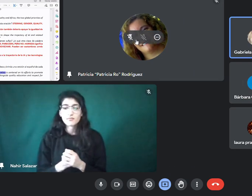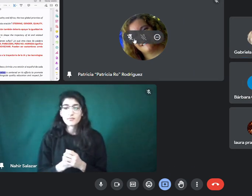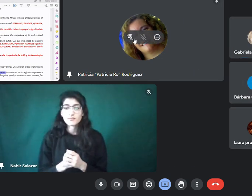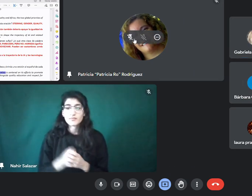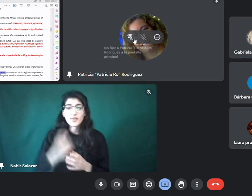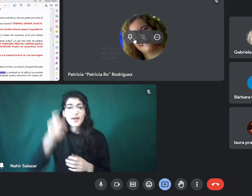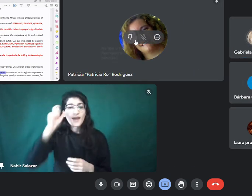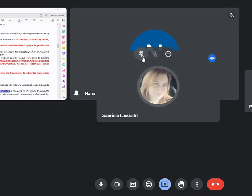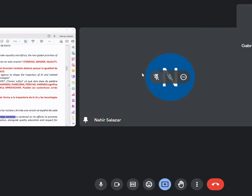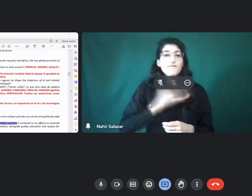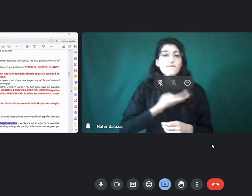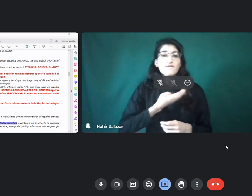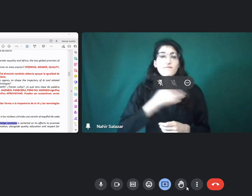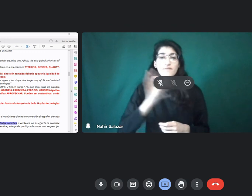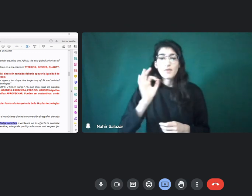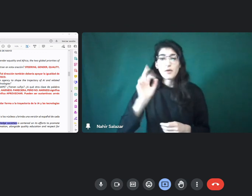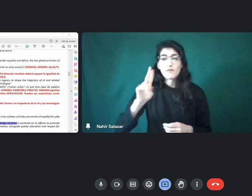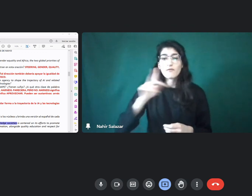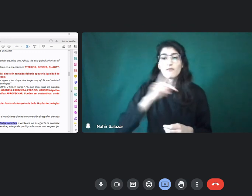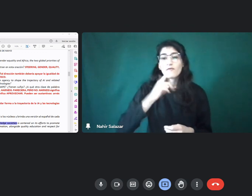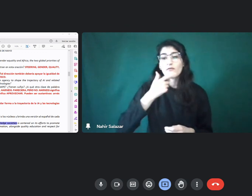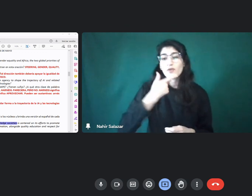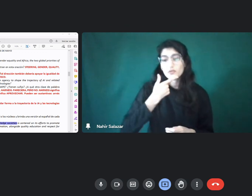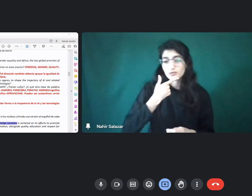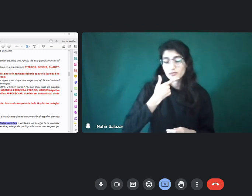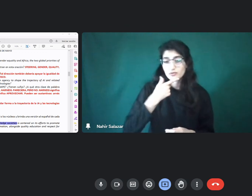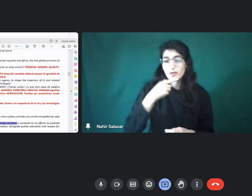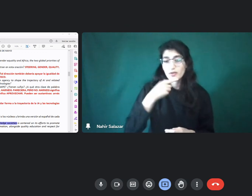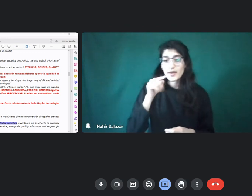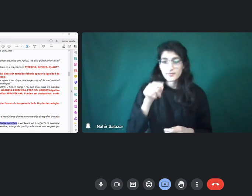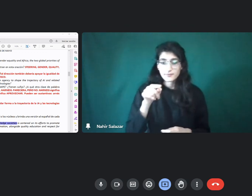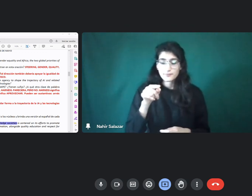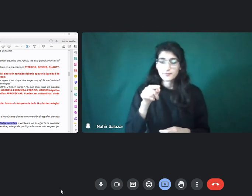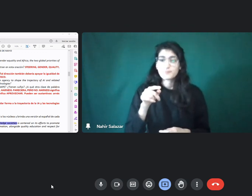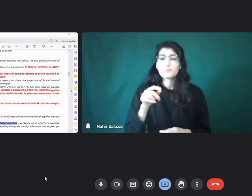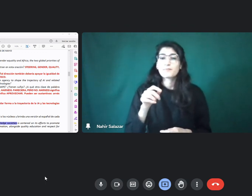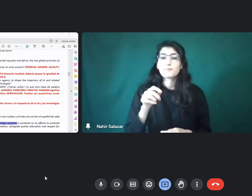Bien, efforts. ¿Y qué tiene adelante efforts?